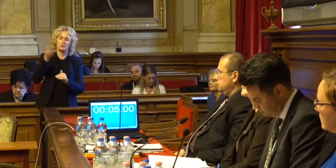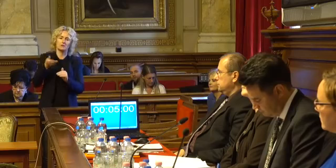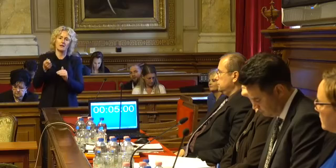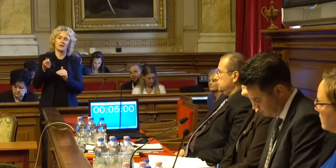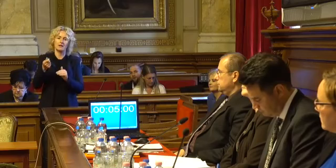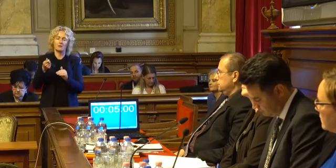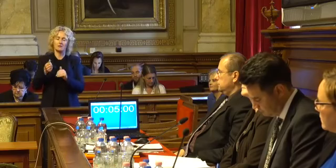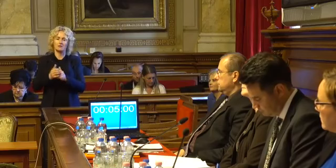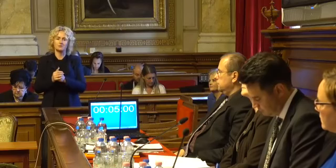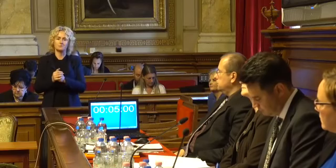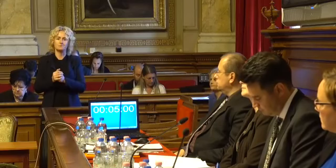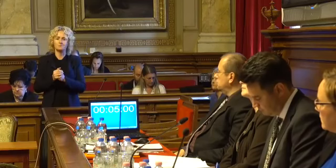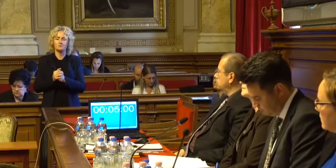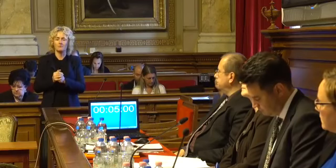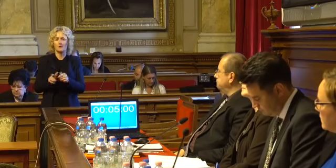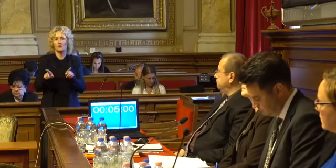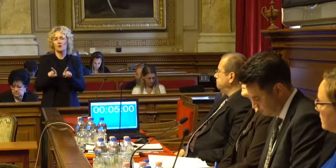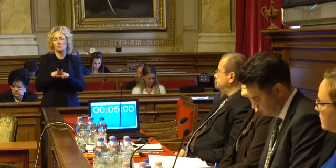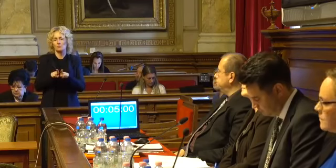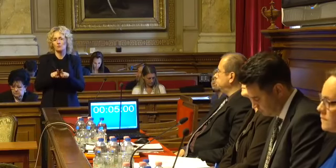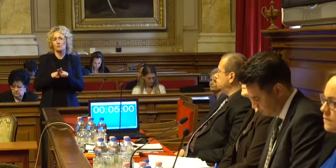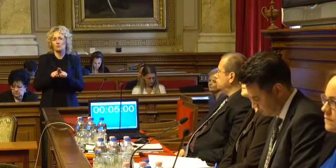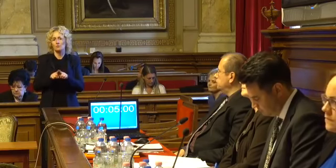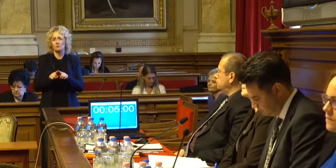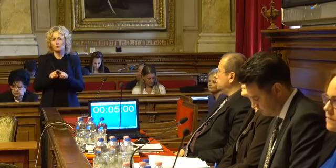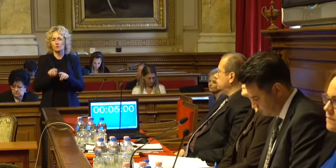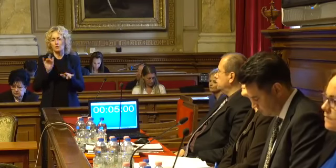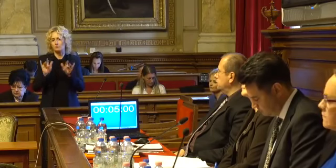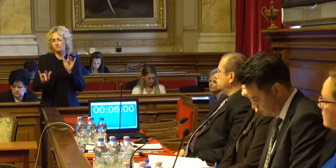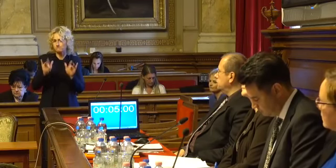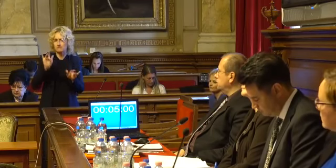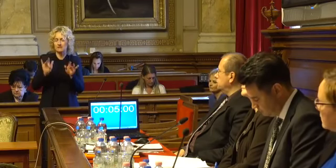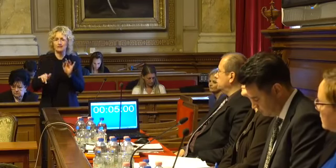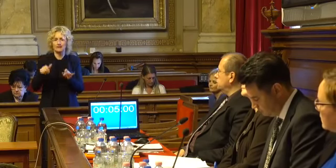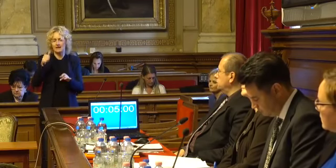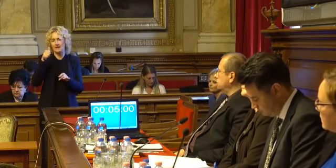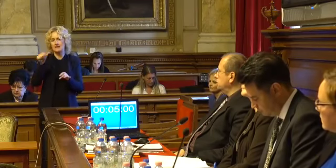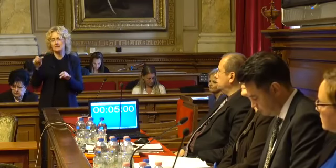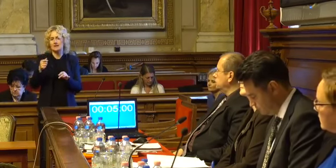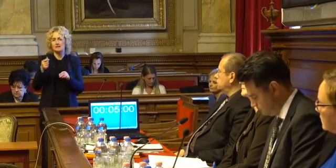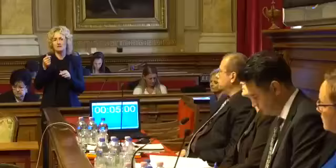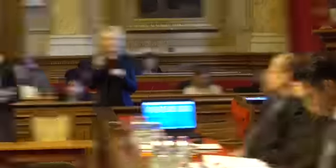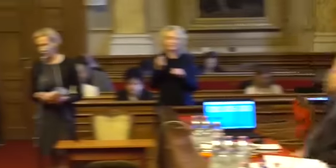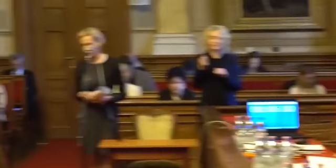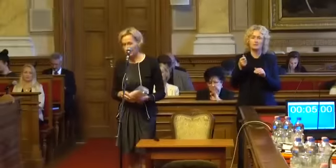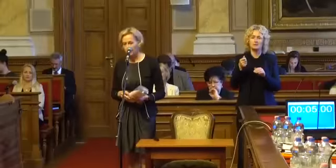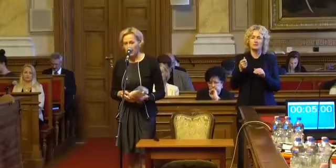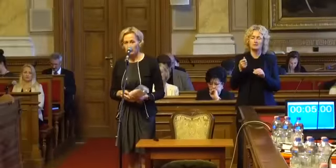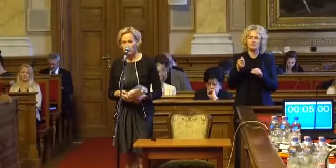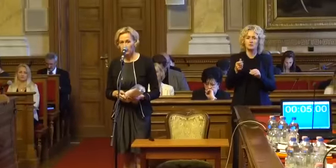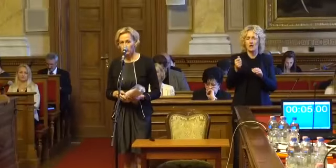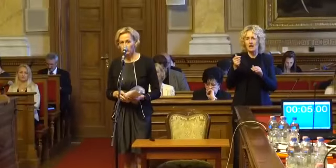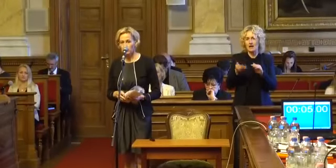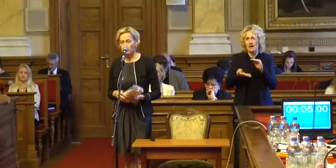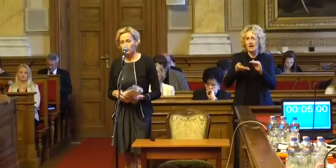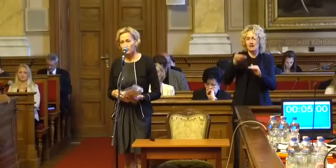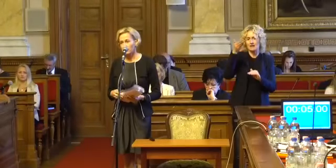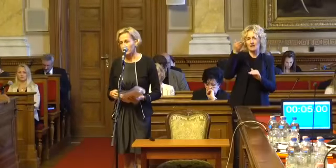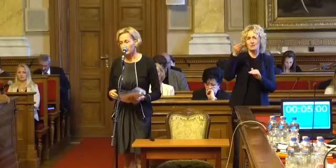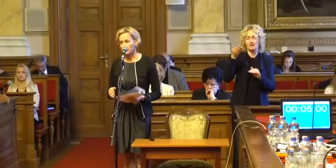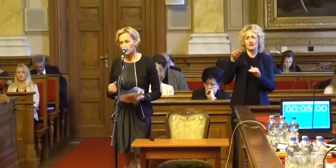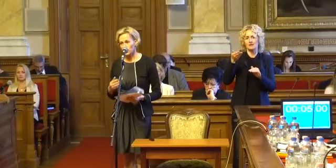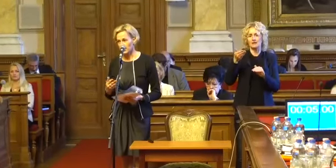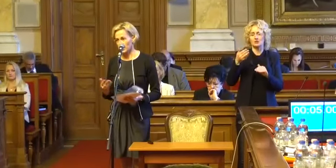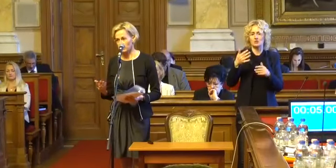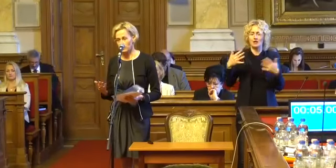ezzel a 100 forintos tételes növekedéssel nem fog elmaradni egyetlen vendég se, mint ahogy többletvendégünk